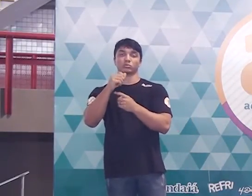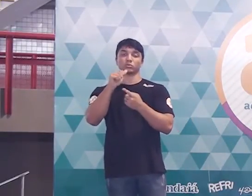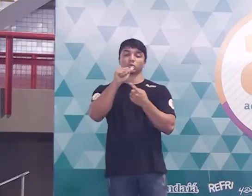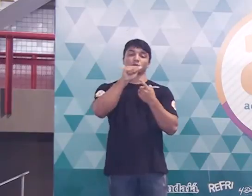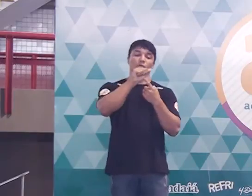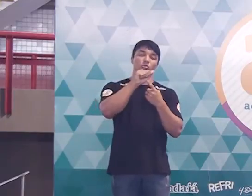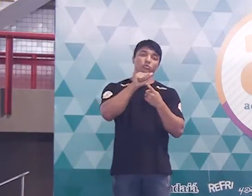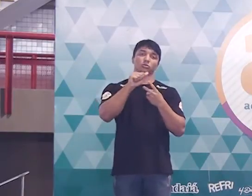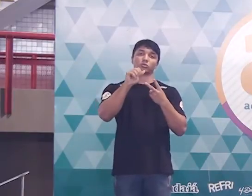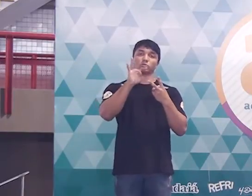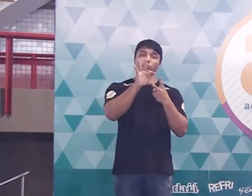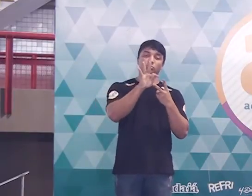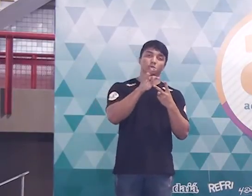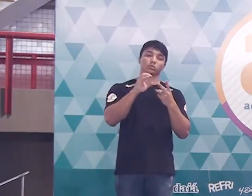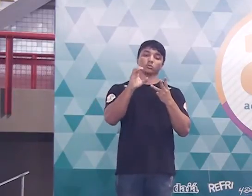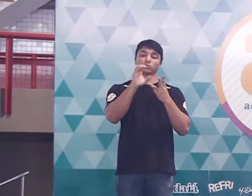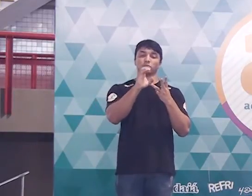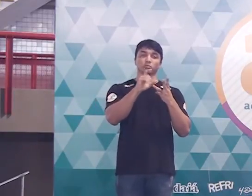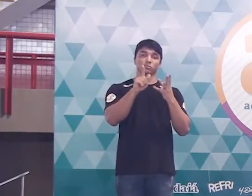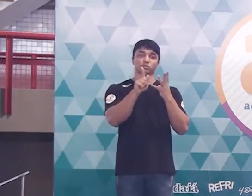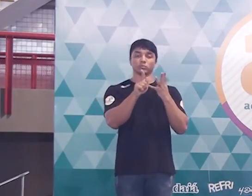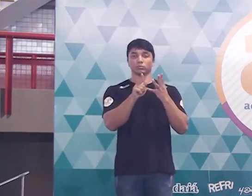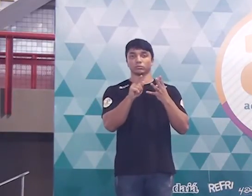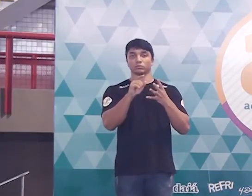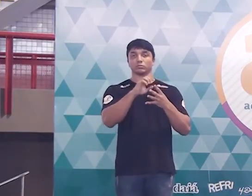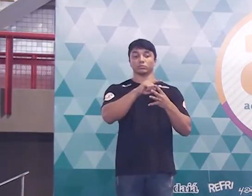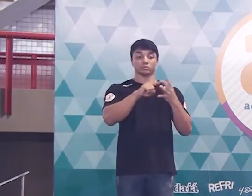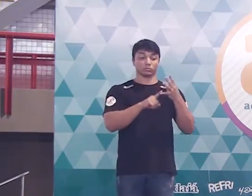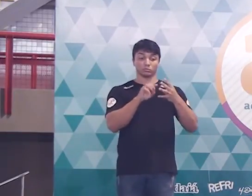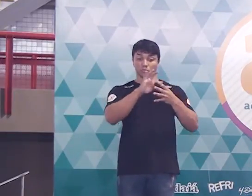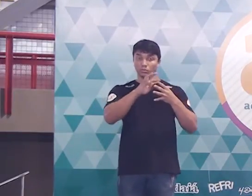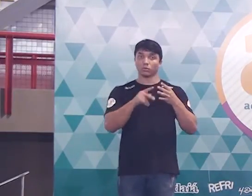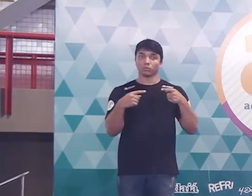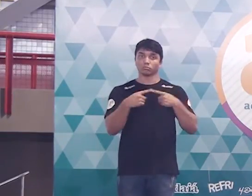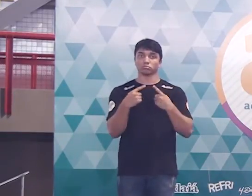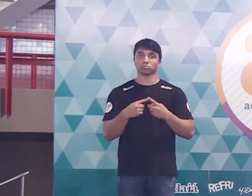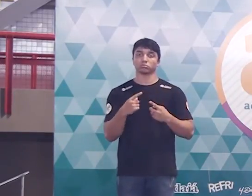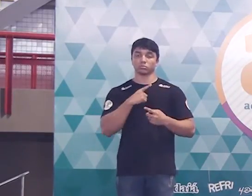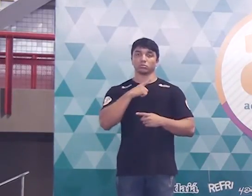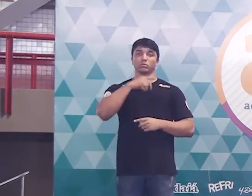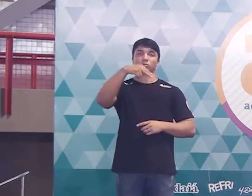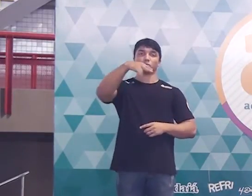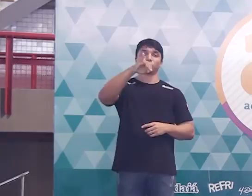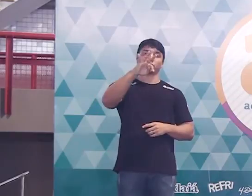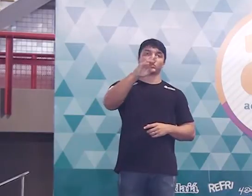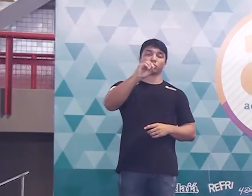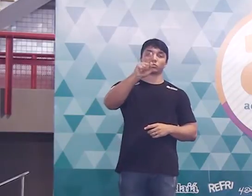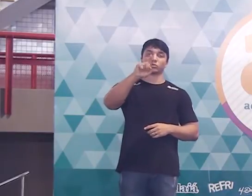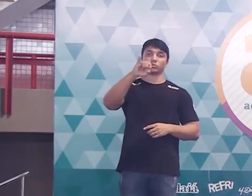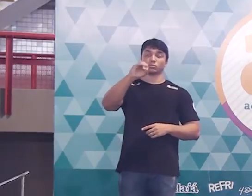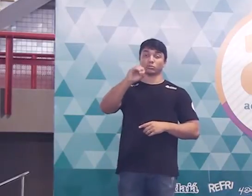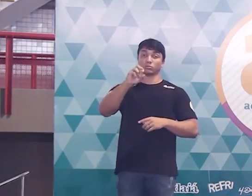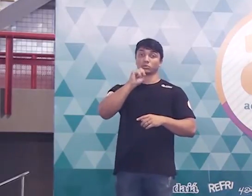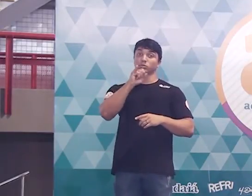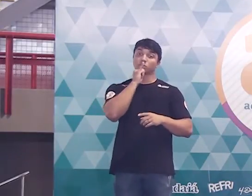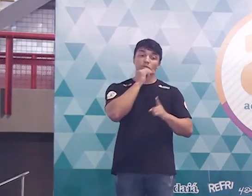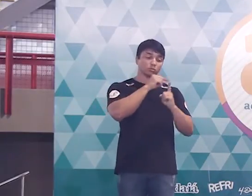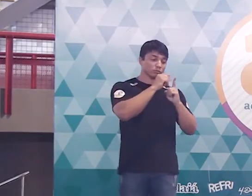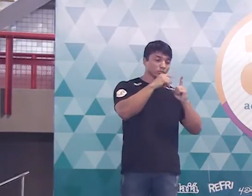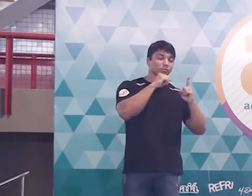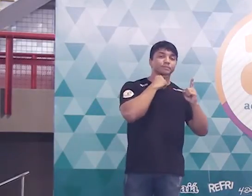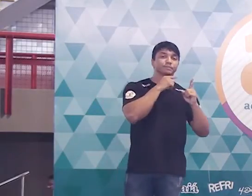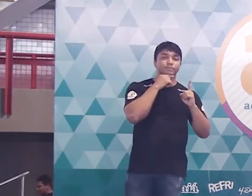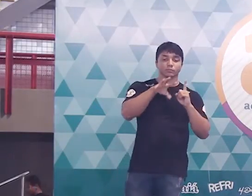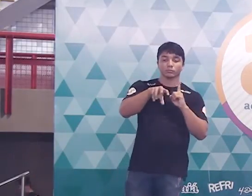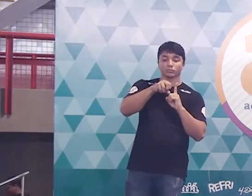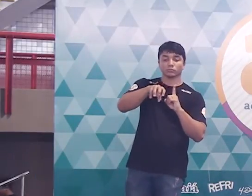Adenina, timina, citosina, guanina. Então ali tem nitrogênio. Então a planta que não consegue absorver nitrogênio,